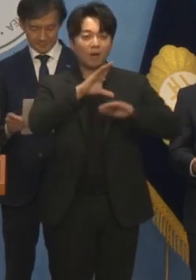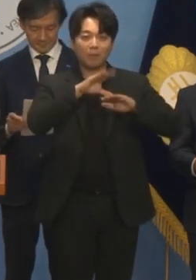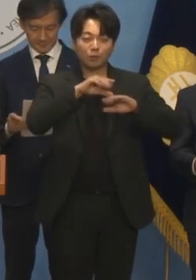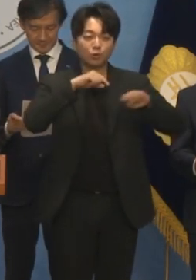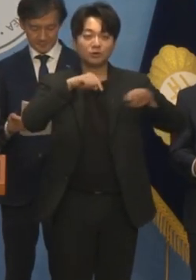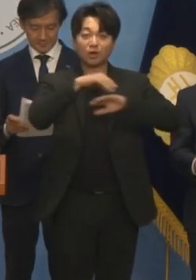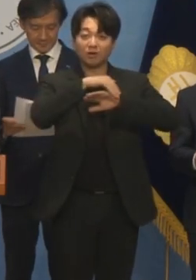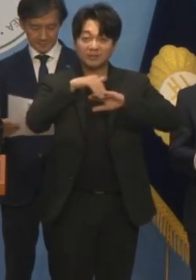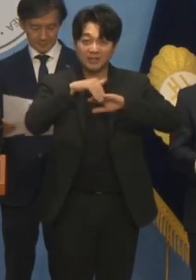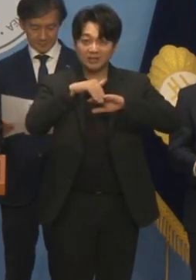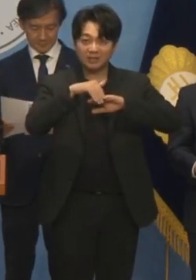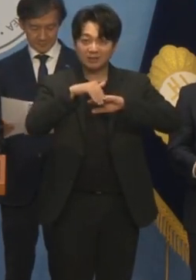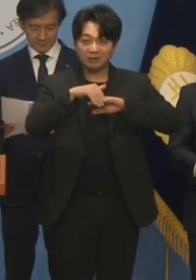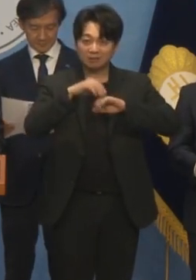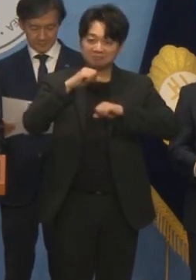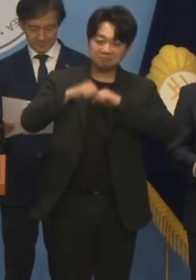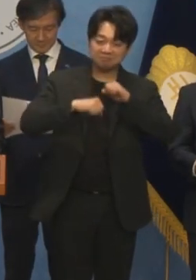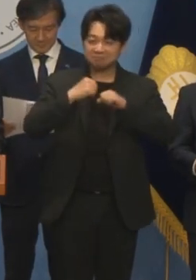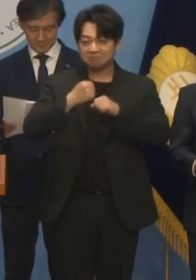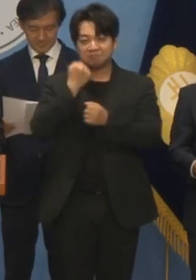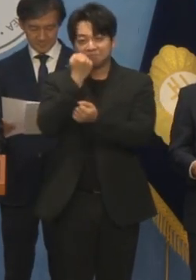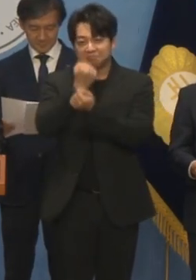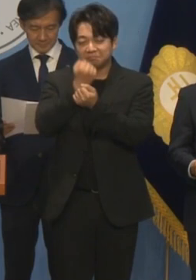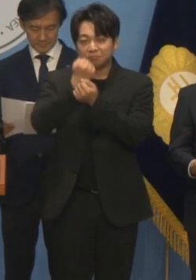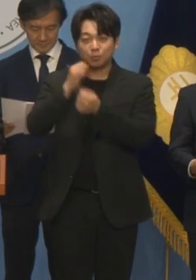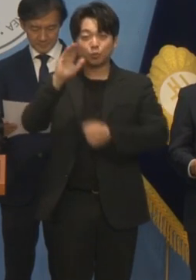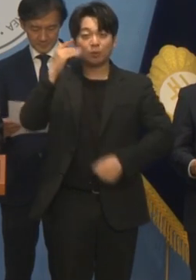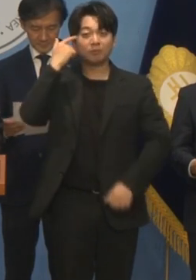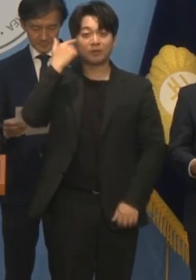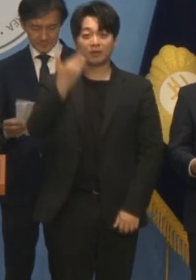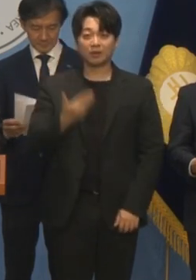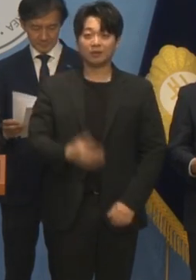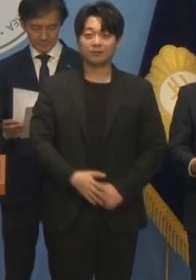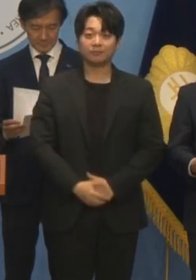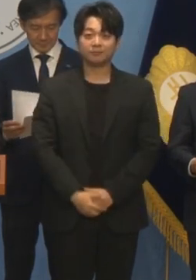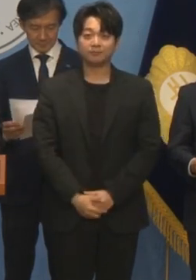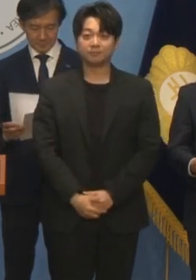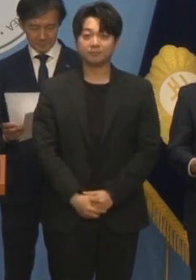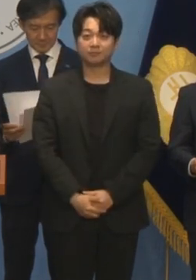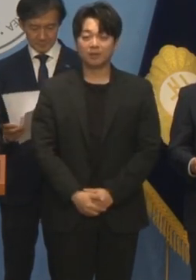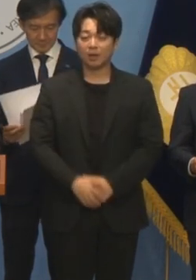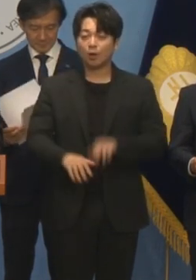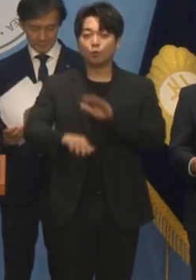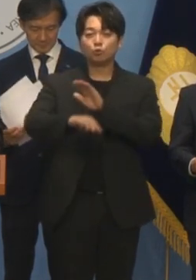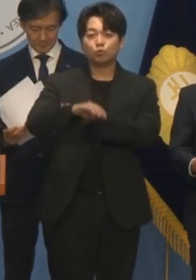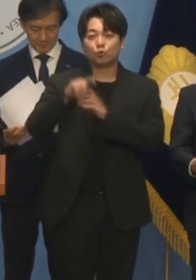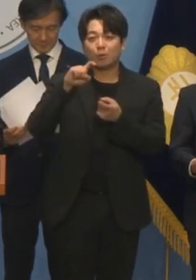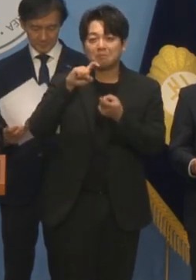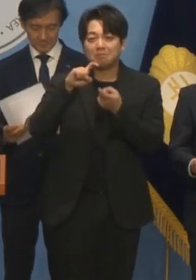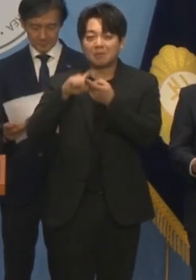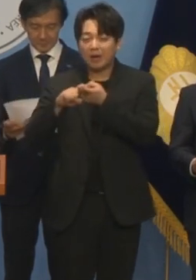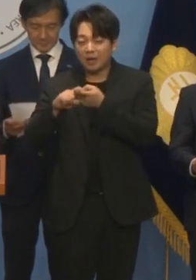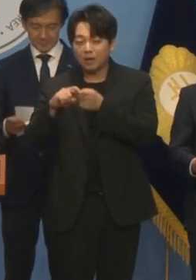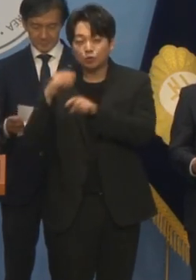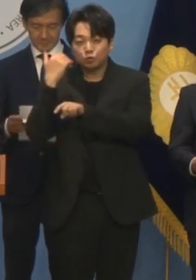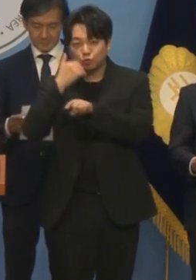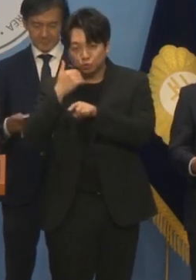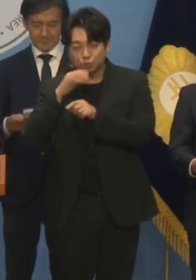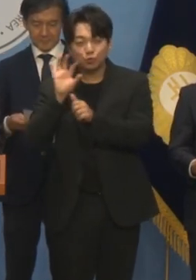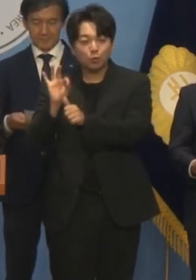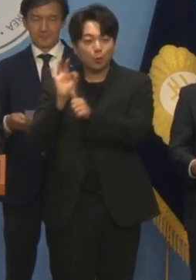소꿉놀이입니까? 친윤 방송인 극우 유튜버 몇 명을 방통위와 방송사 주요